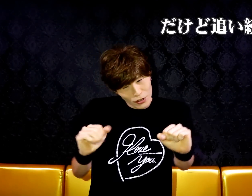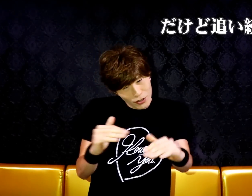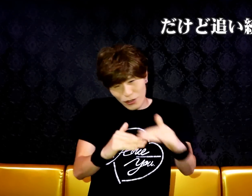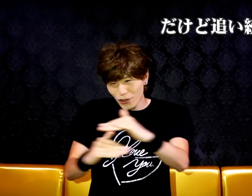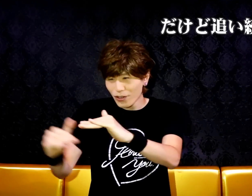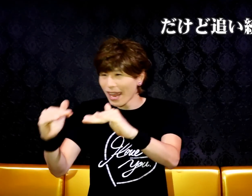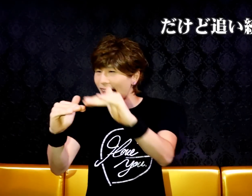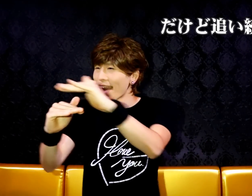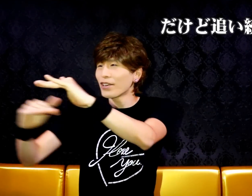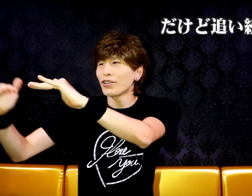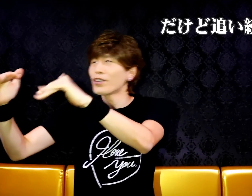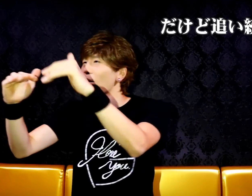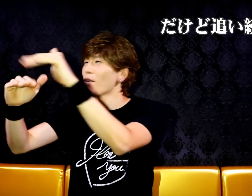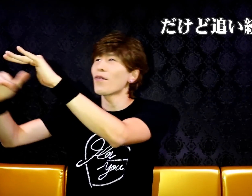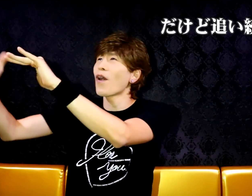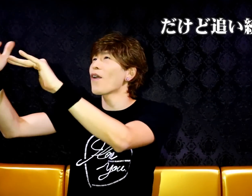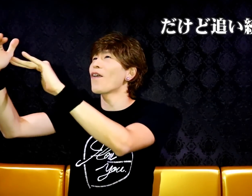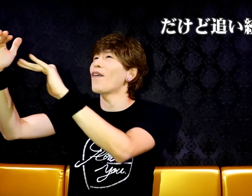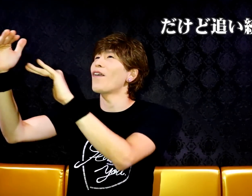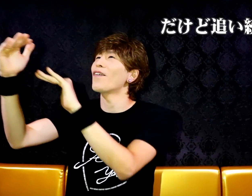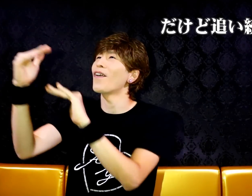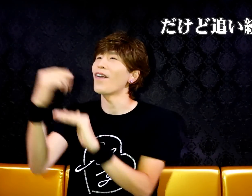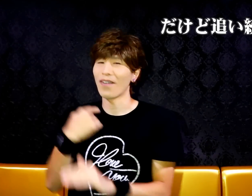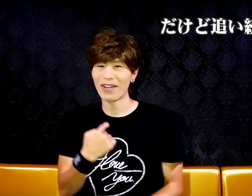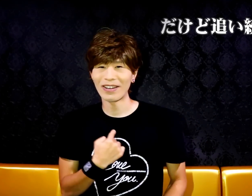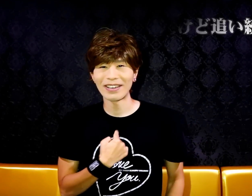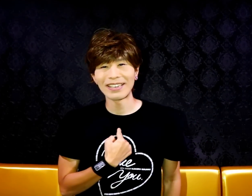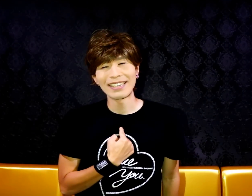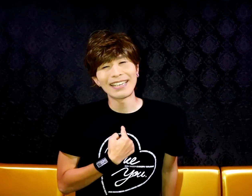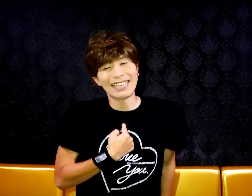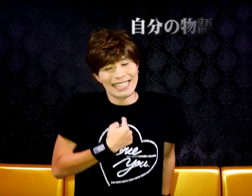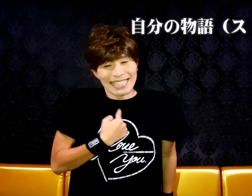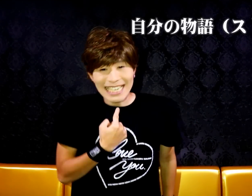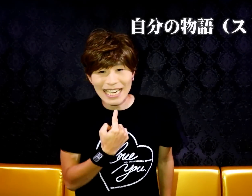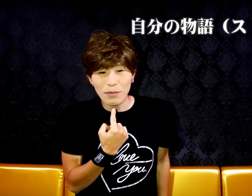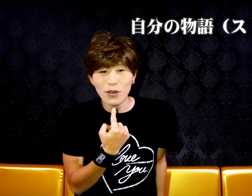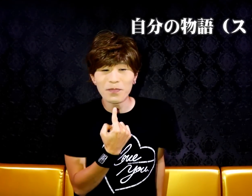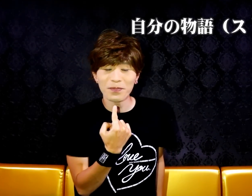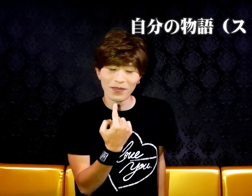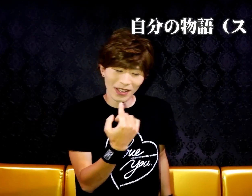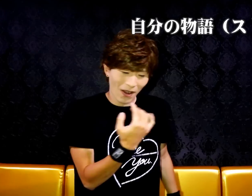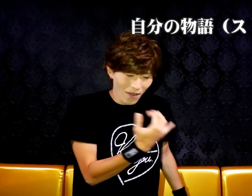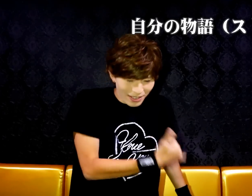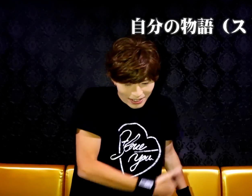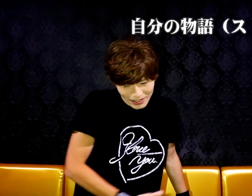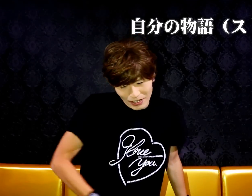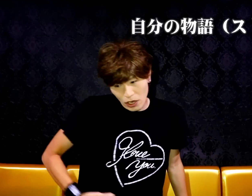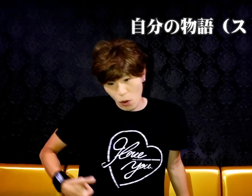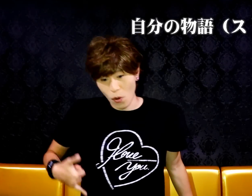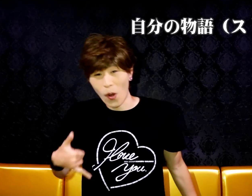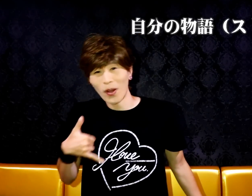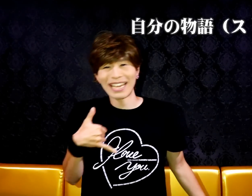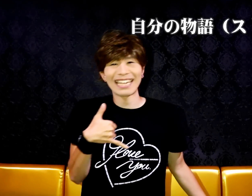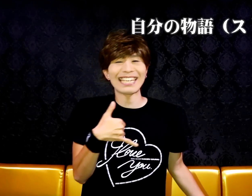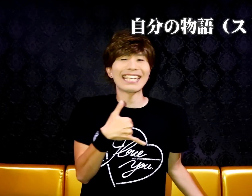つけるの、自分のスト